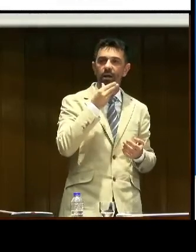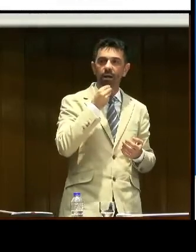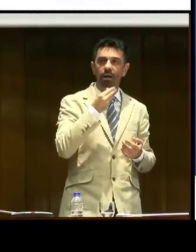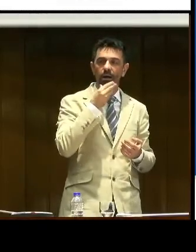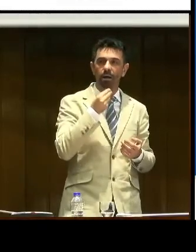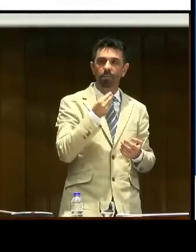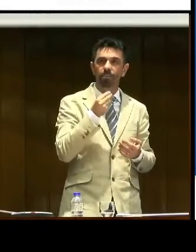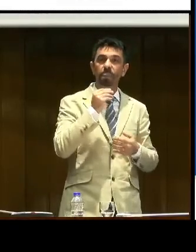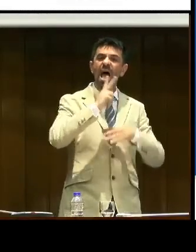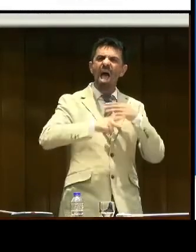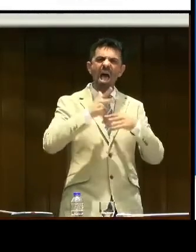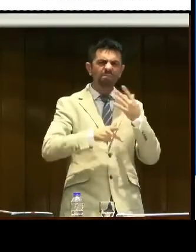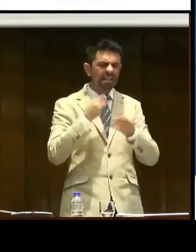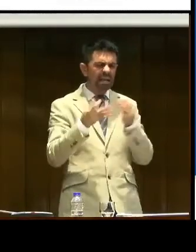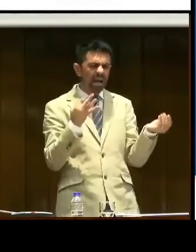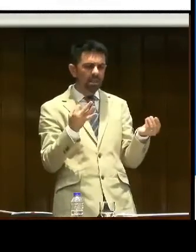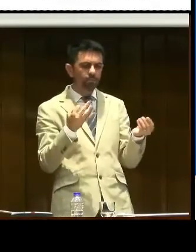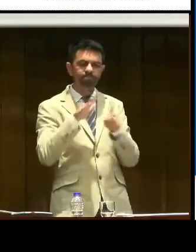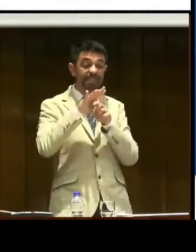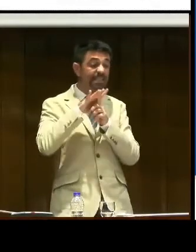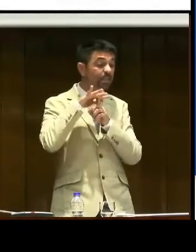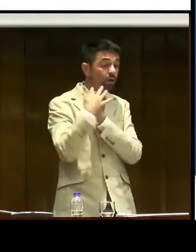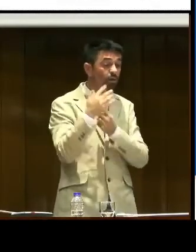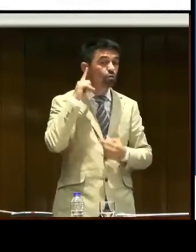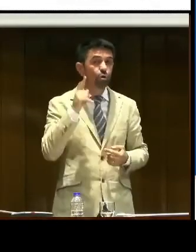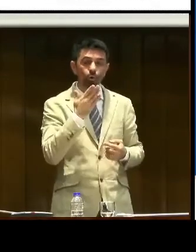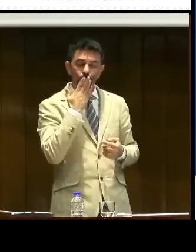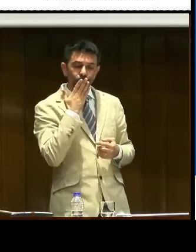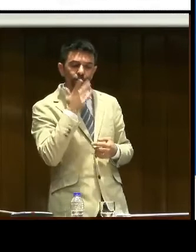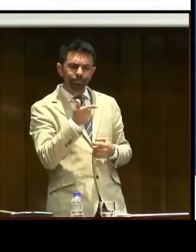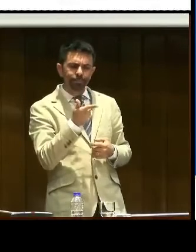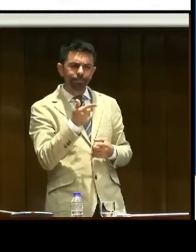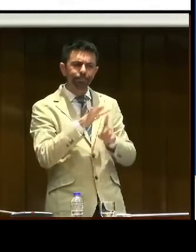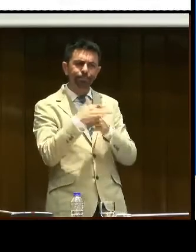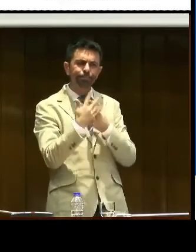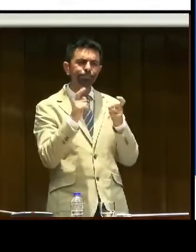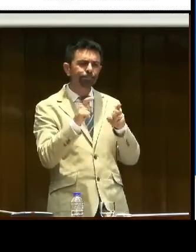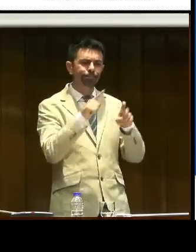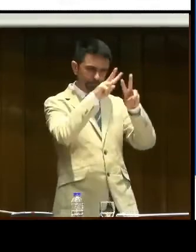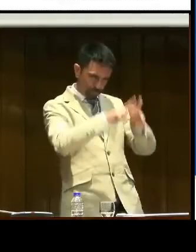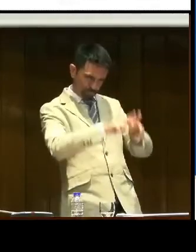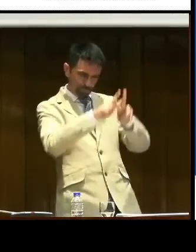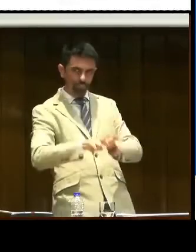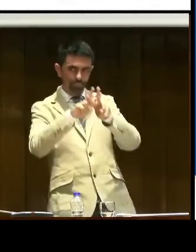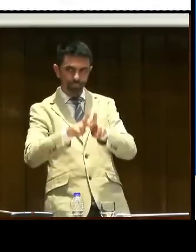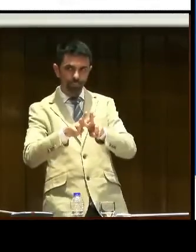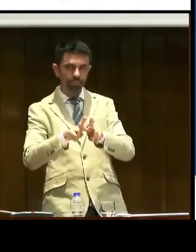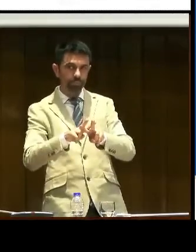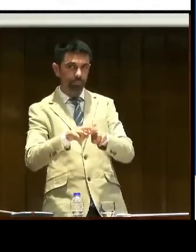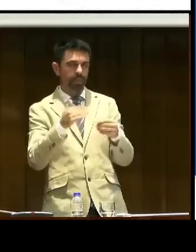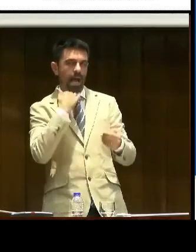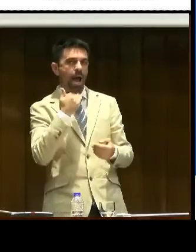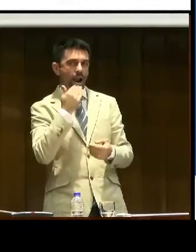Hervás revisó el estado de los sordomudos, algo tan necesario en estos